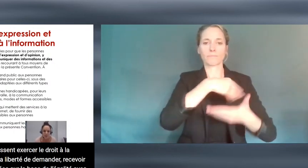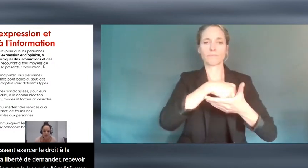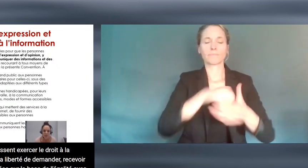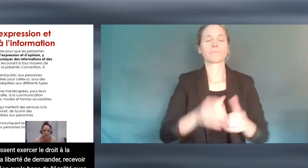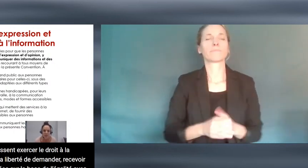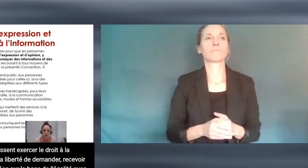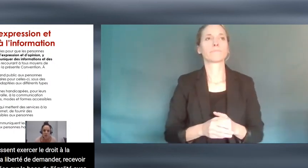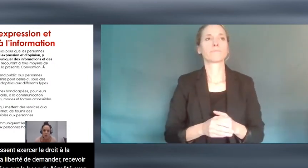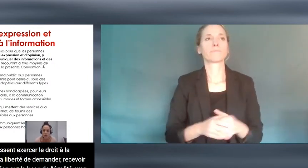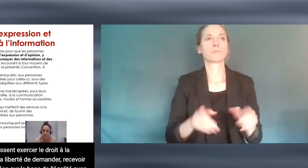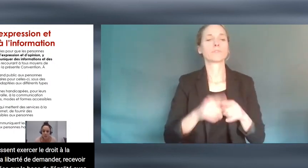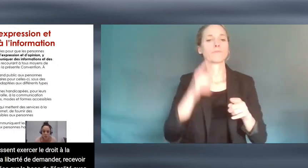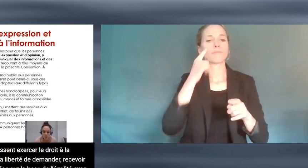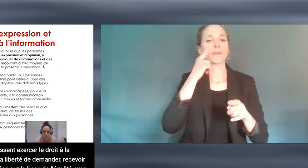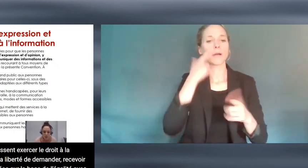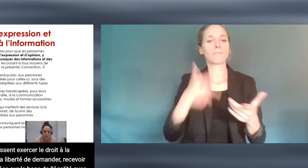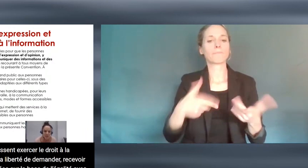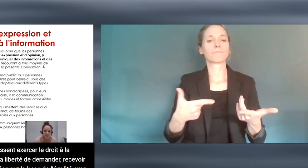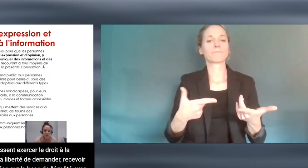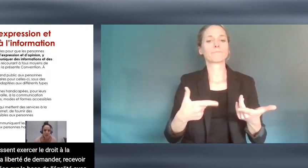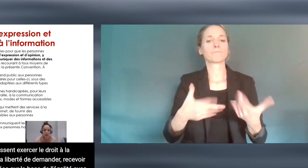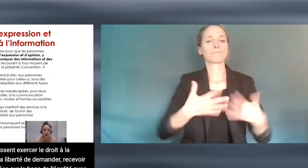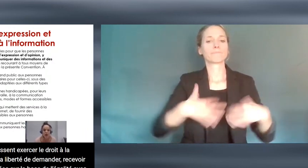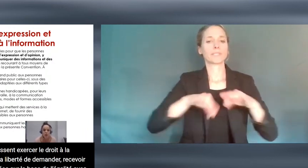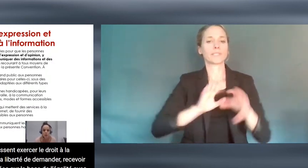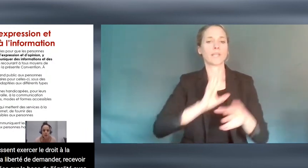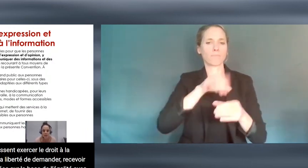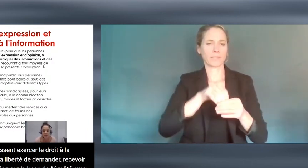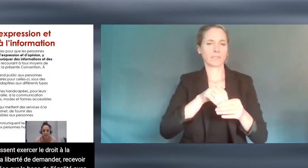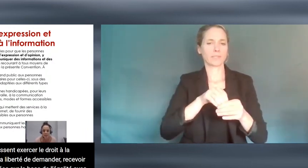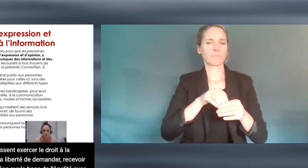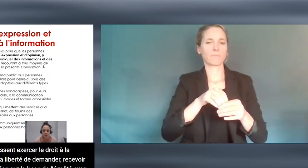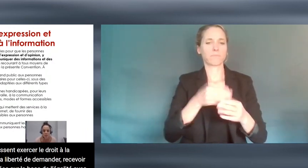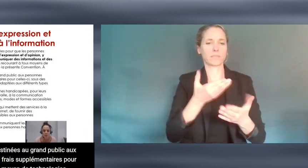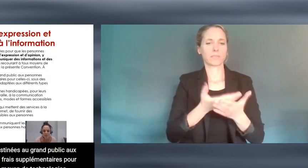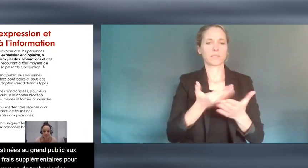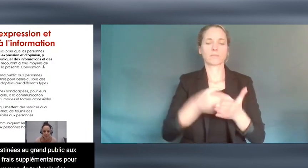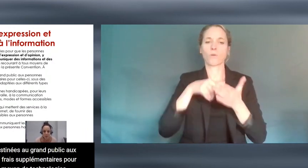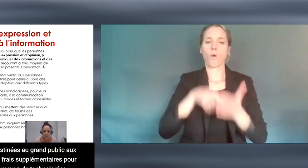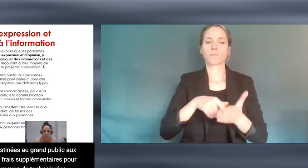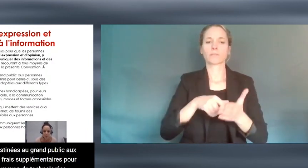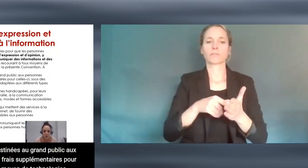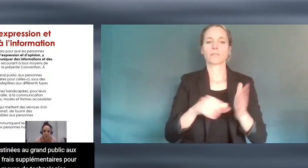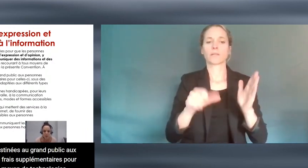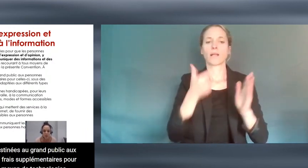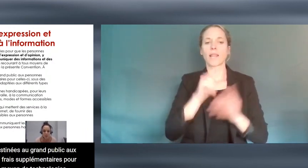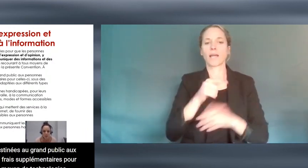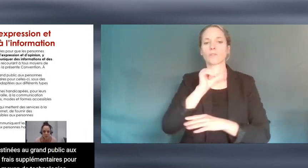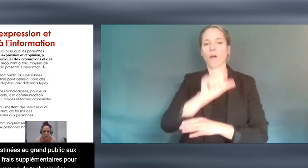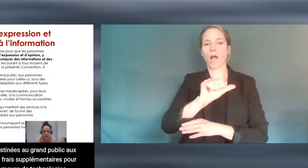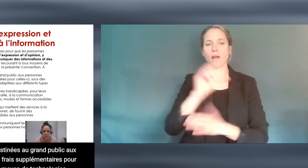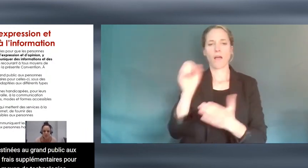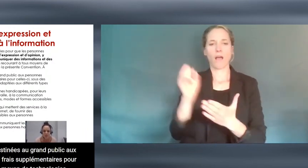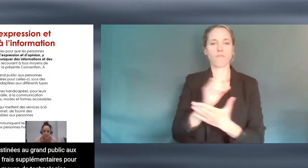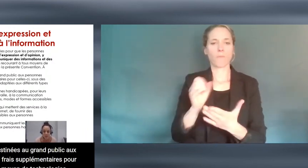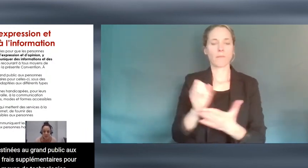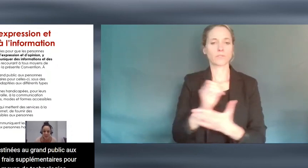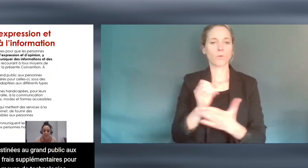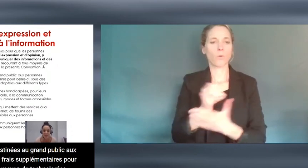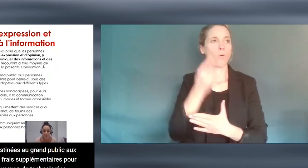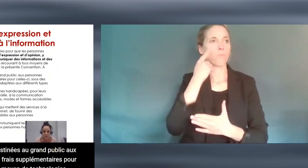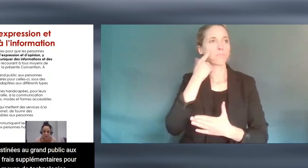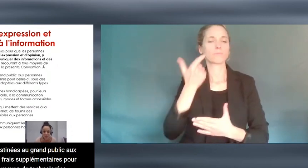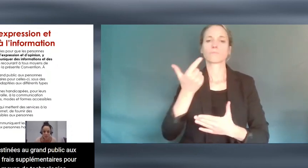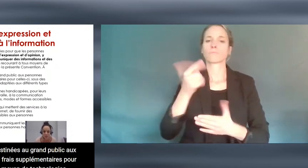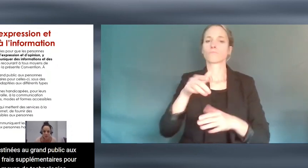États parties vont être obligés, lettre A, à communiquer les informations destinées au grand public, aux personnes handicapées, sans tarder